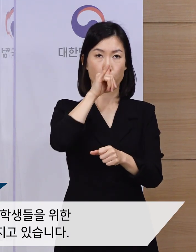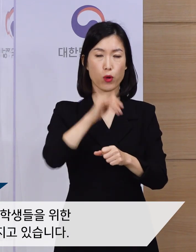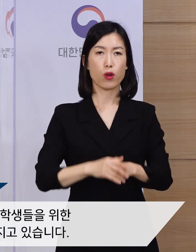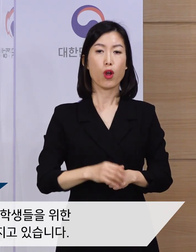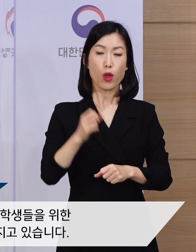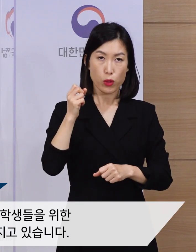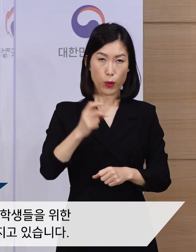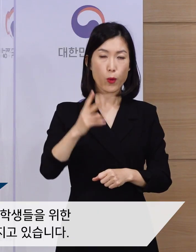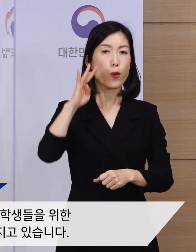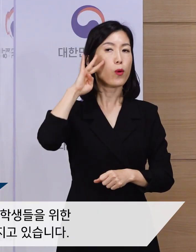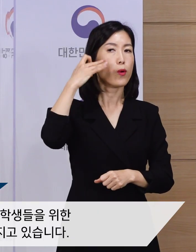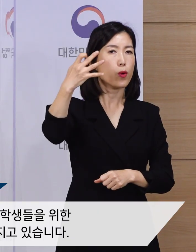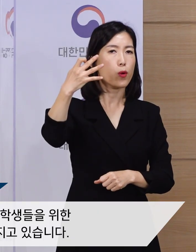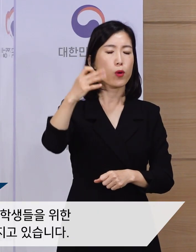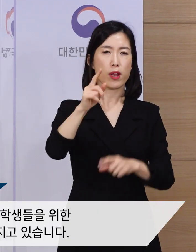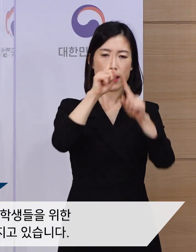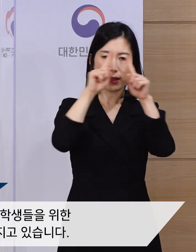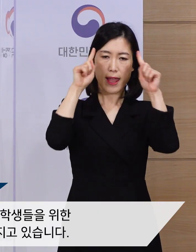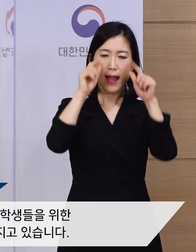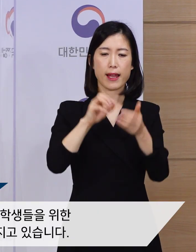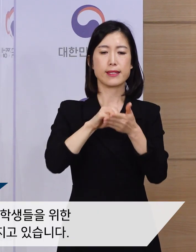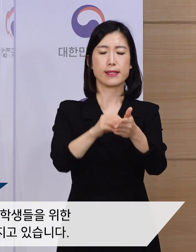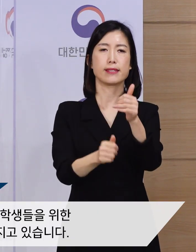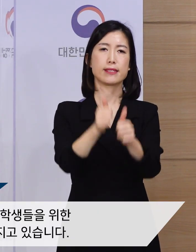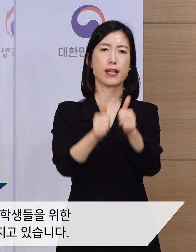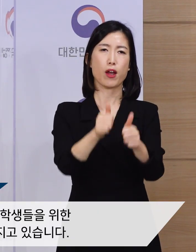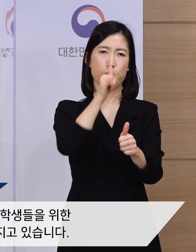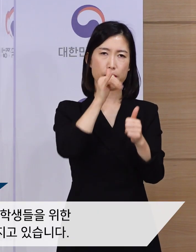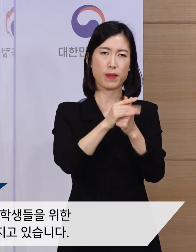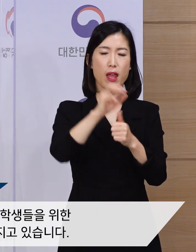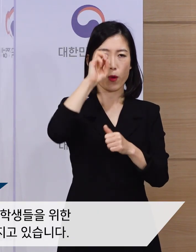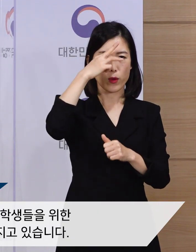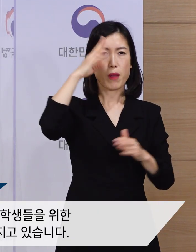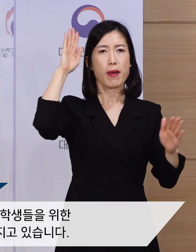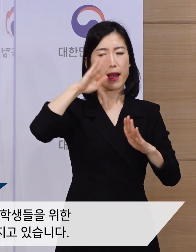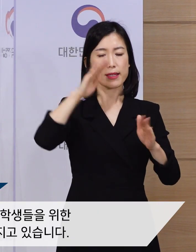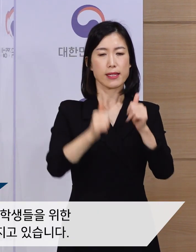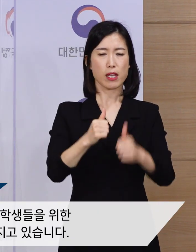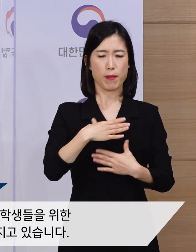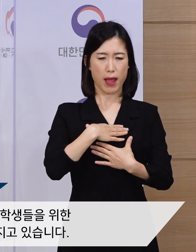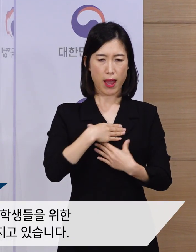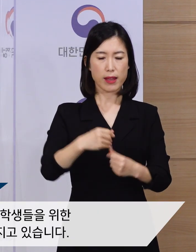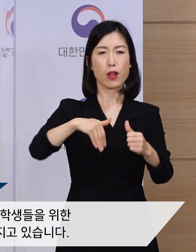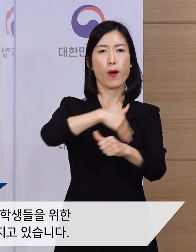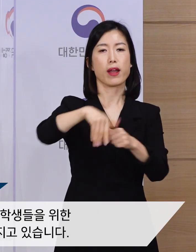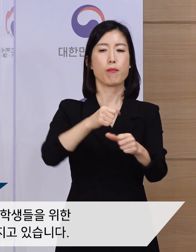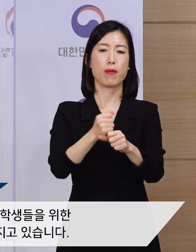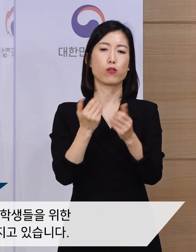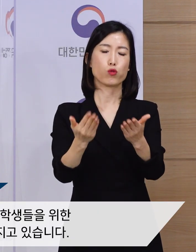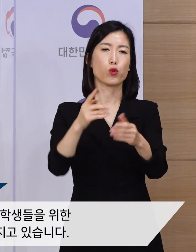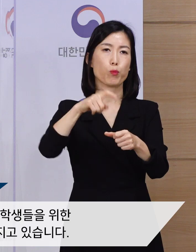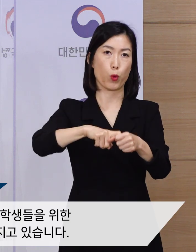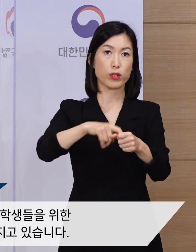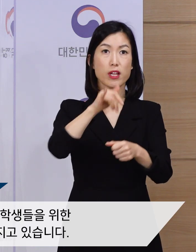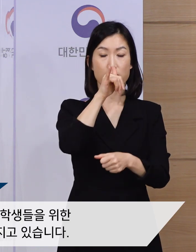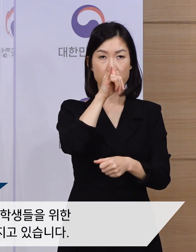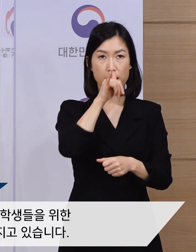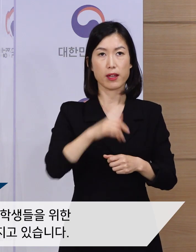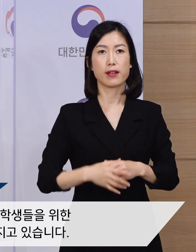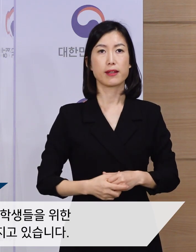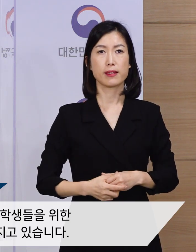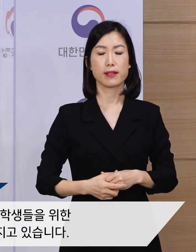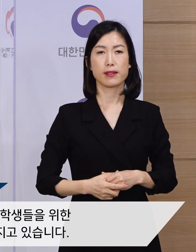예정된 수능에 대비하여 학생들을 위한 안전한 시험 환경을 만들기 위한 목적도 함께 가지고 있습니다.